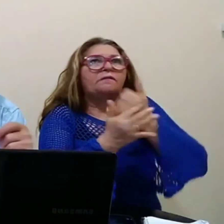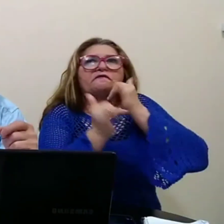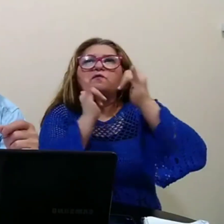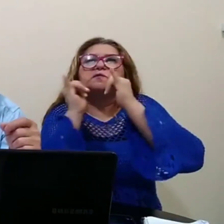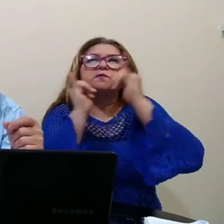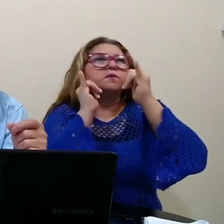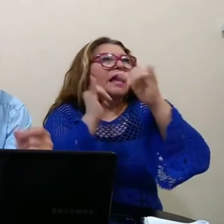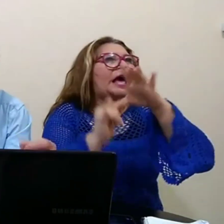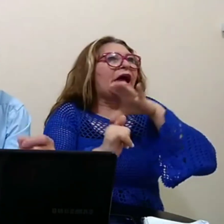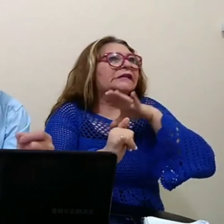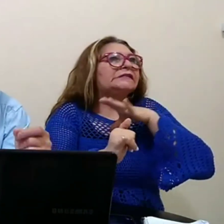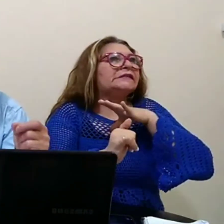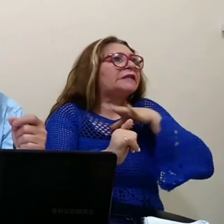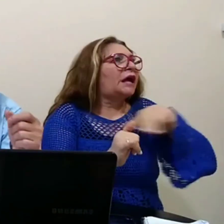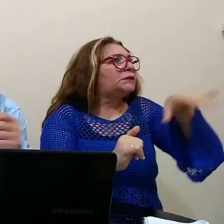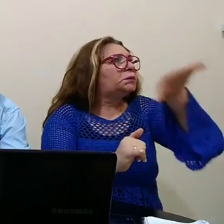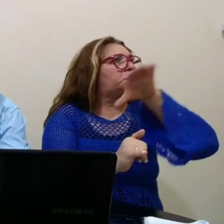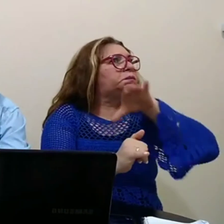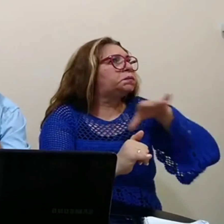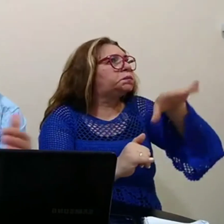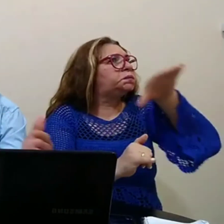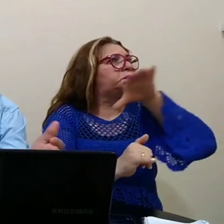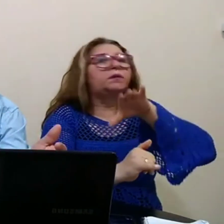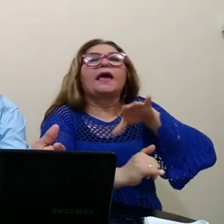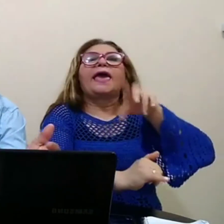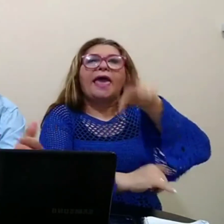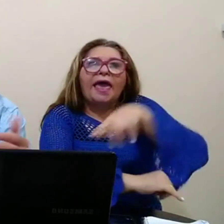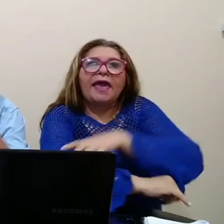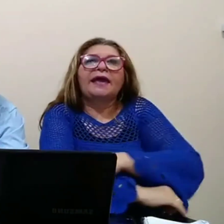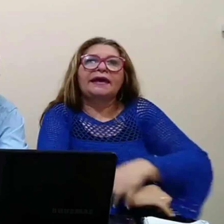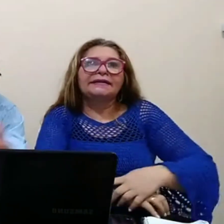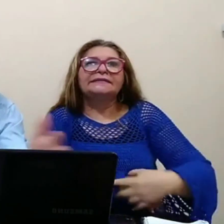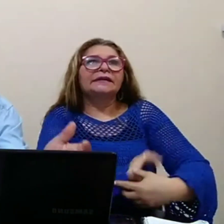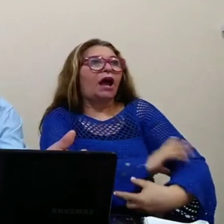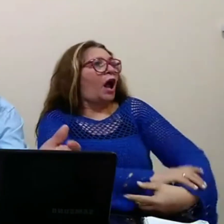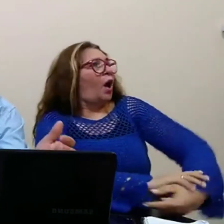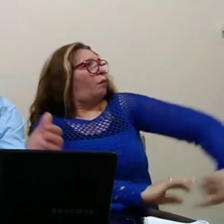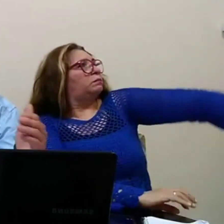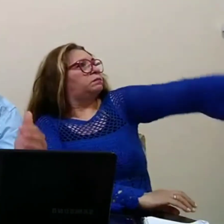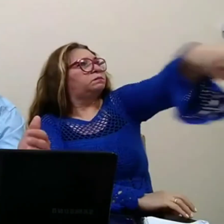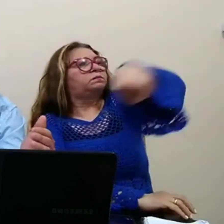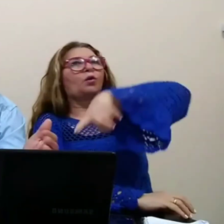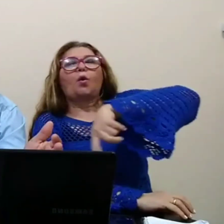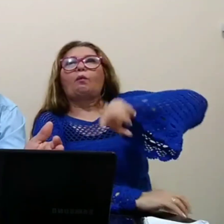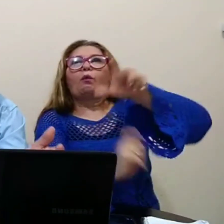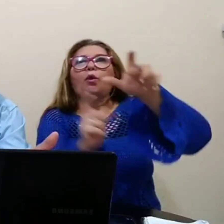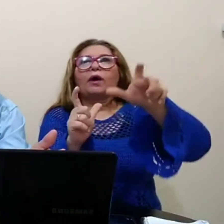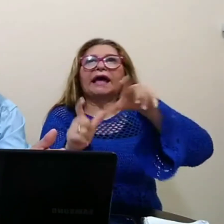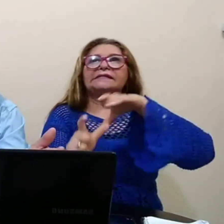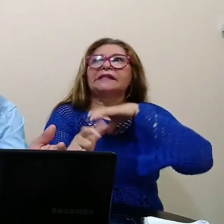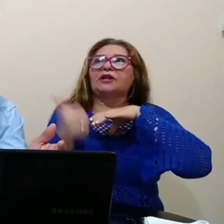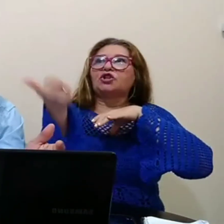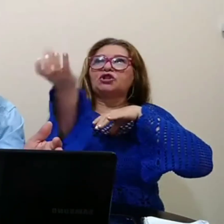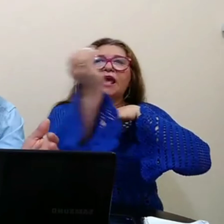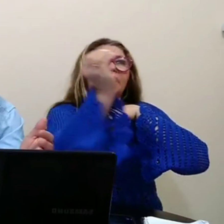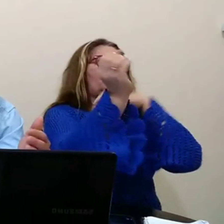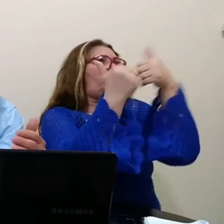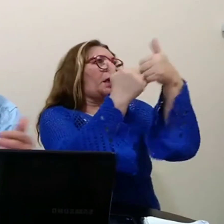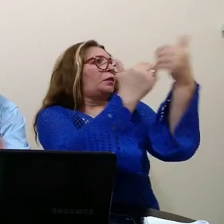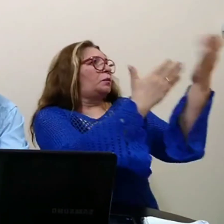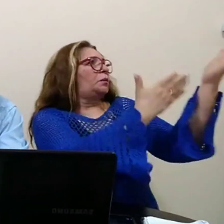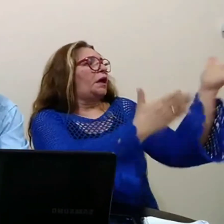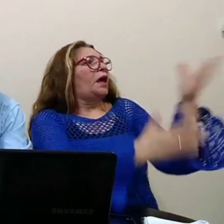em Decápolis. Decápolis está falando de uma região onde tinha 10 cidades. E